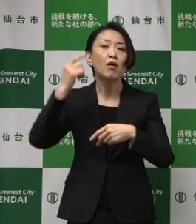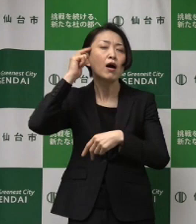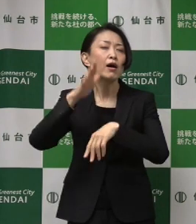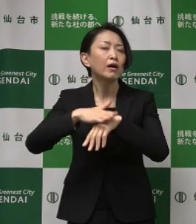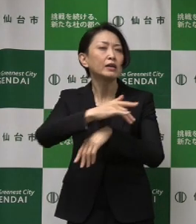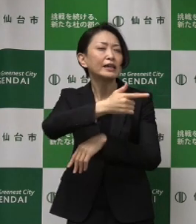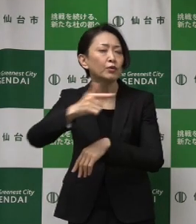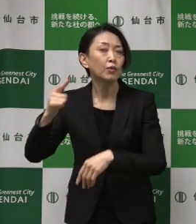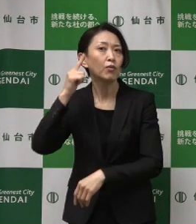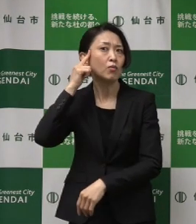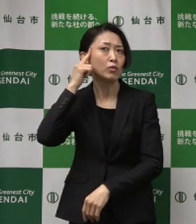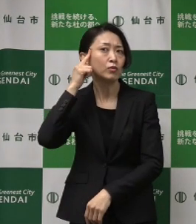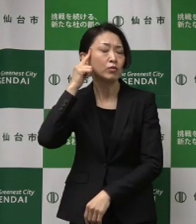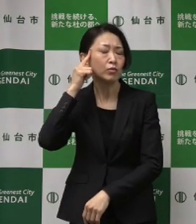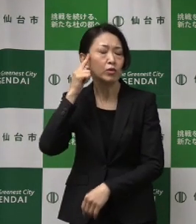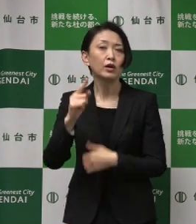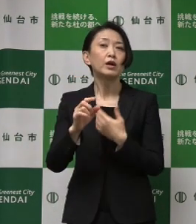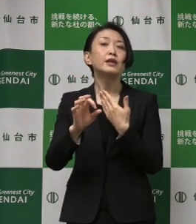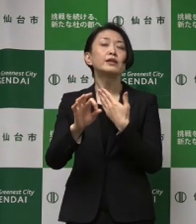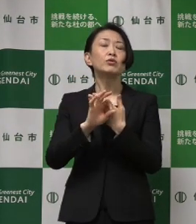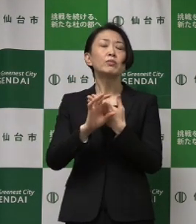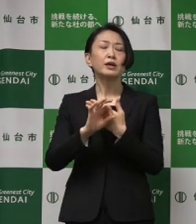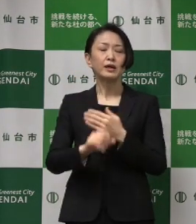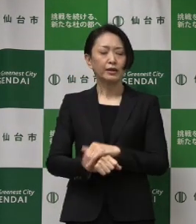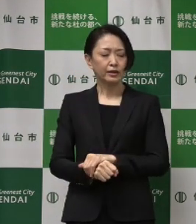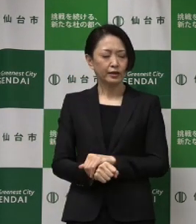るんだろうと思うんです。例えば、どうしてもも